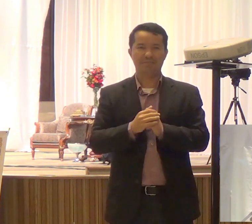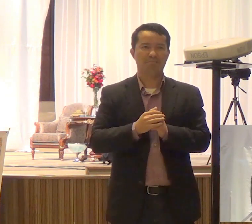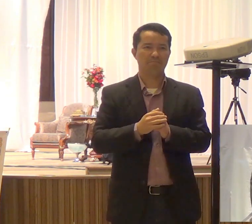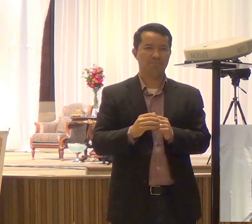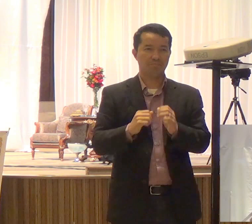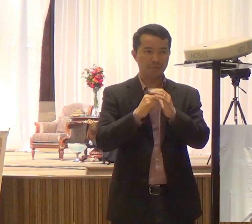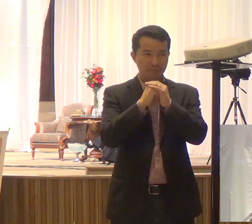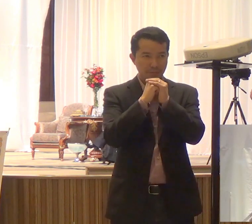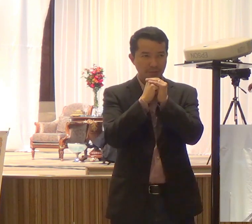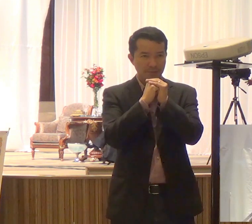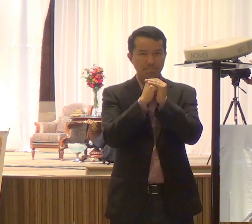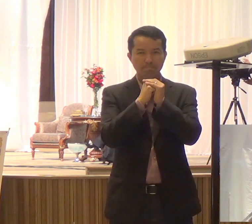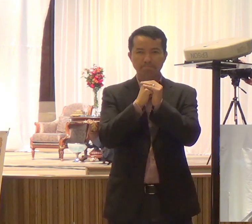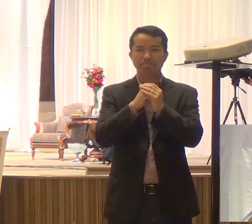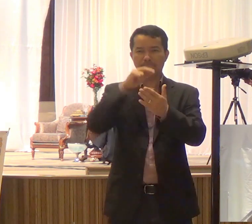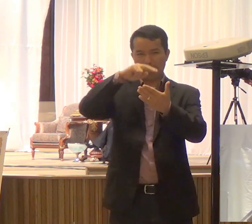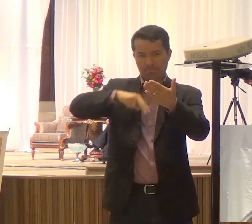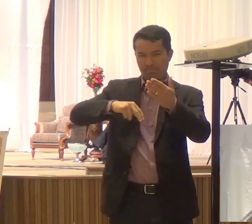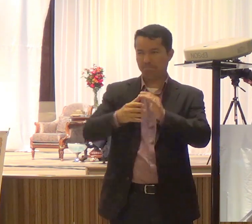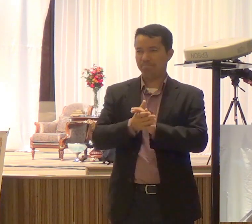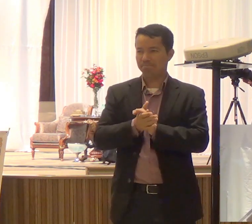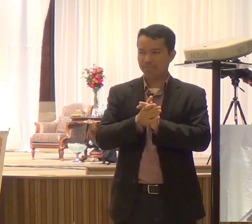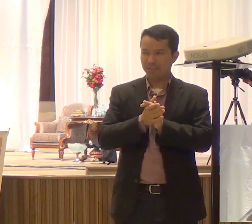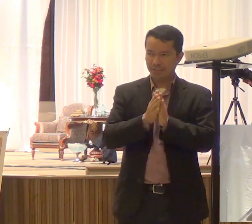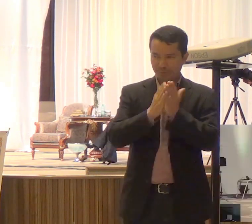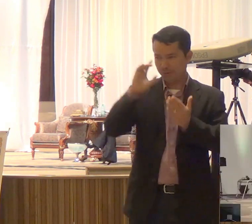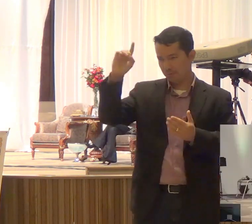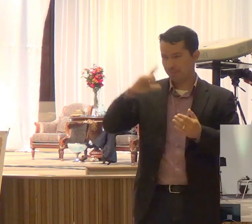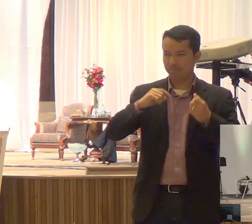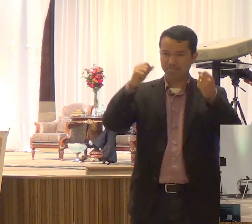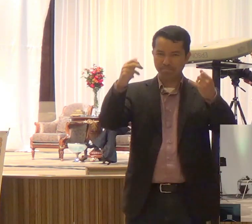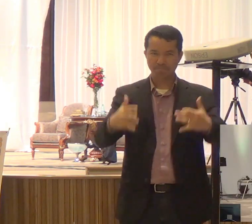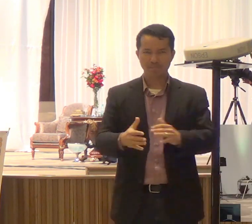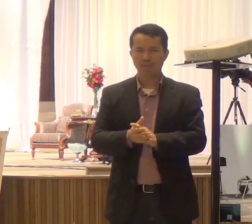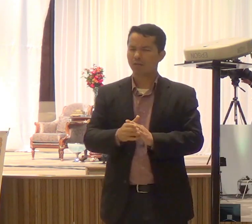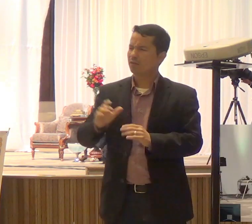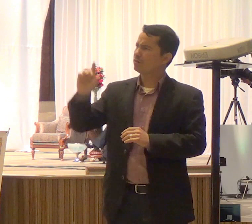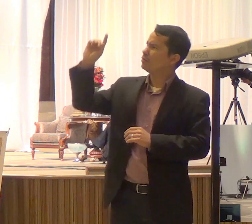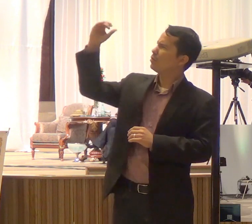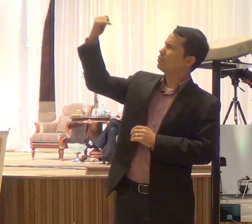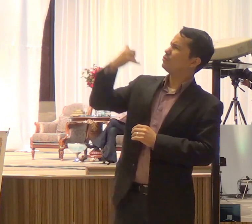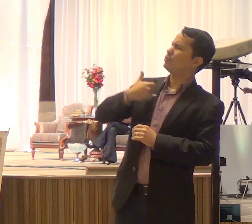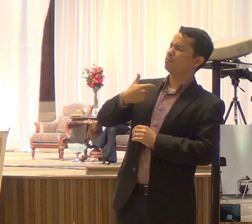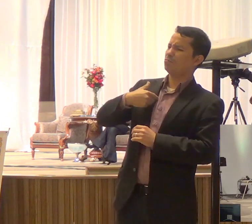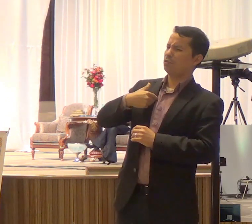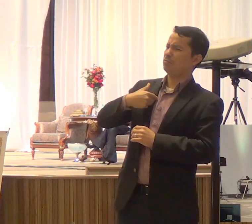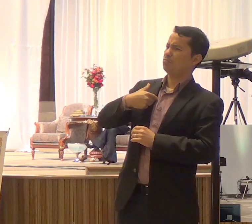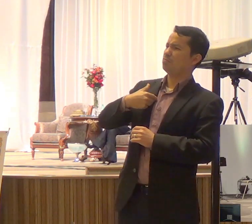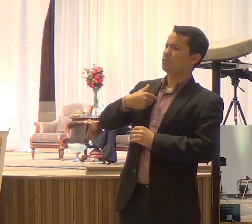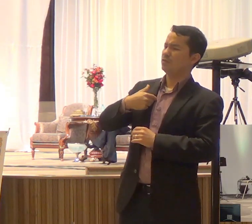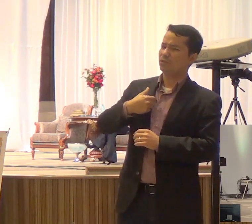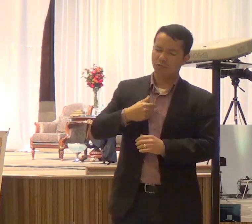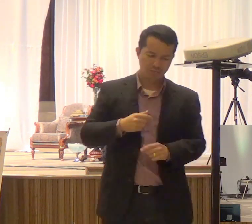Amém? Então vamos ler. Diz assim a palavra de Deus: E veio a mim a palavra do Senhor, dizendo: Filho